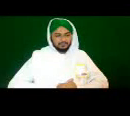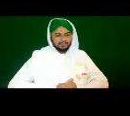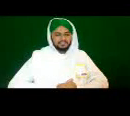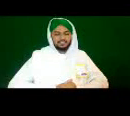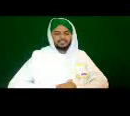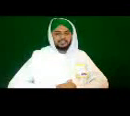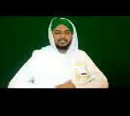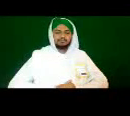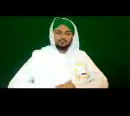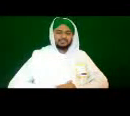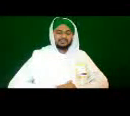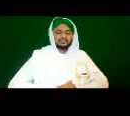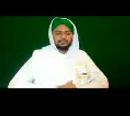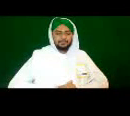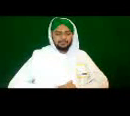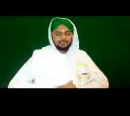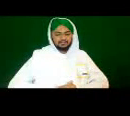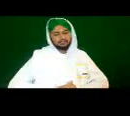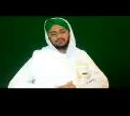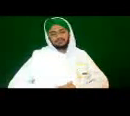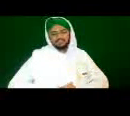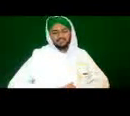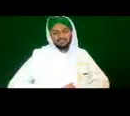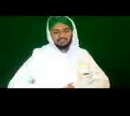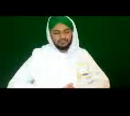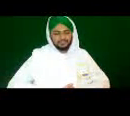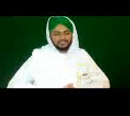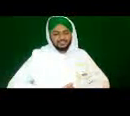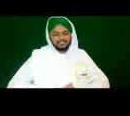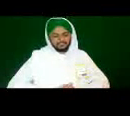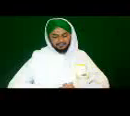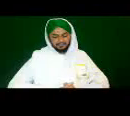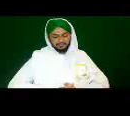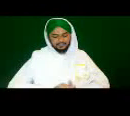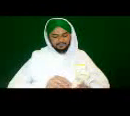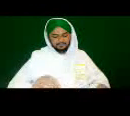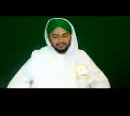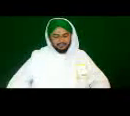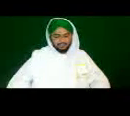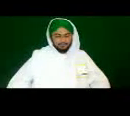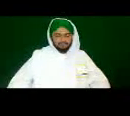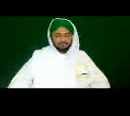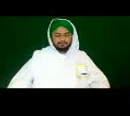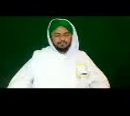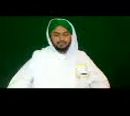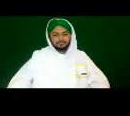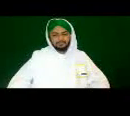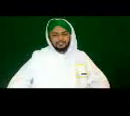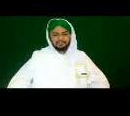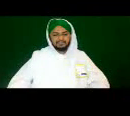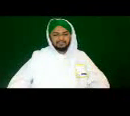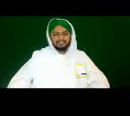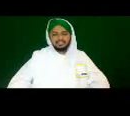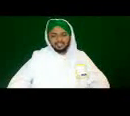آج کے اشارے بہت آسان ہیں، توجہ رکھیں گے تو آسان ہی ہوں گے انشاءاللہ توجہ. سب سے پہلے ہم اشارہ سیکھیں گے کھانے